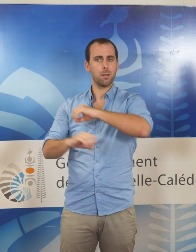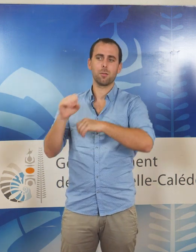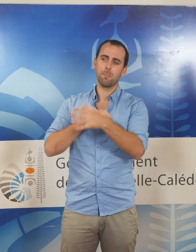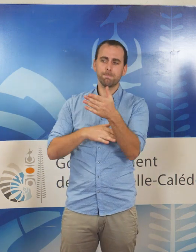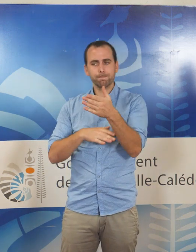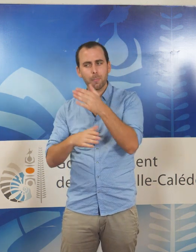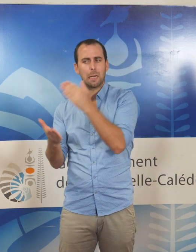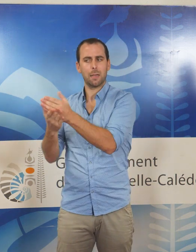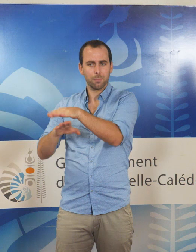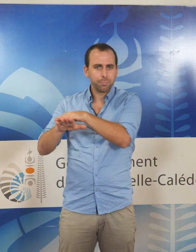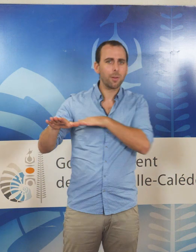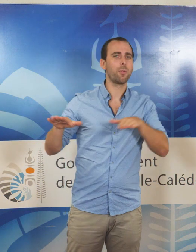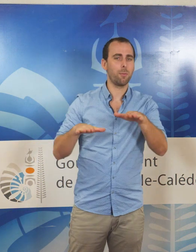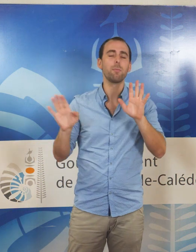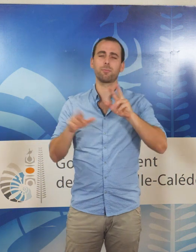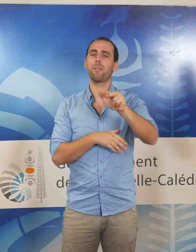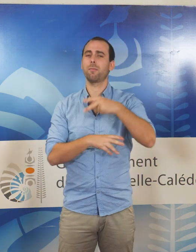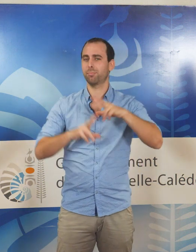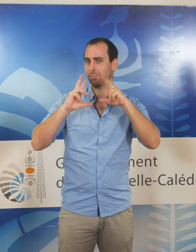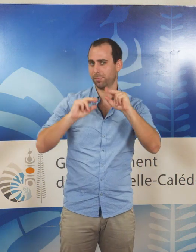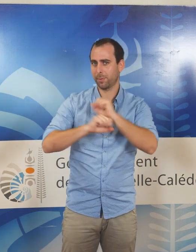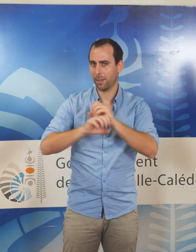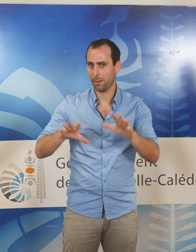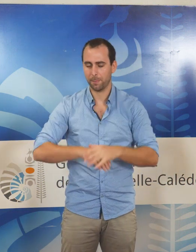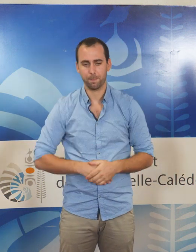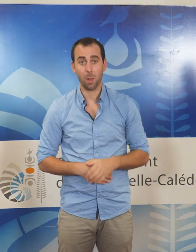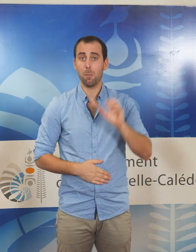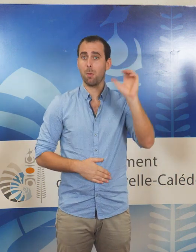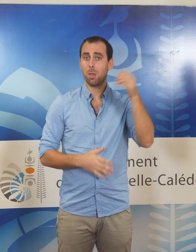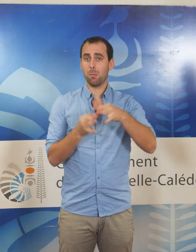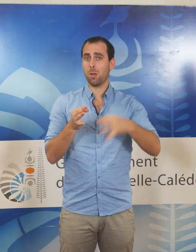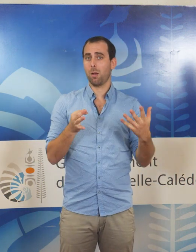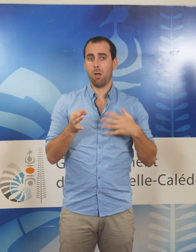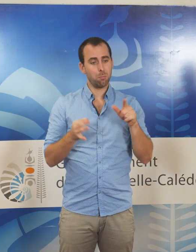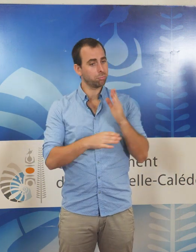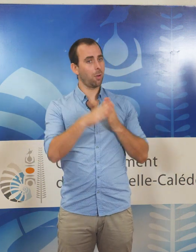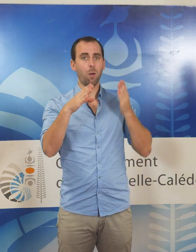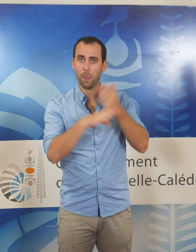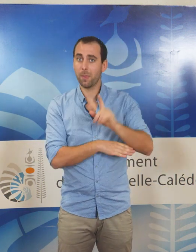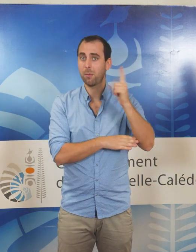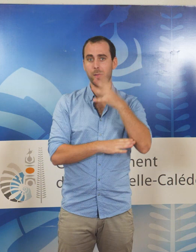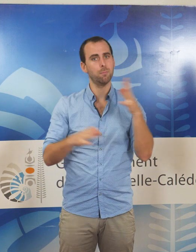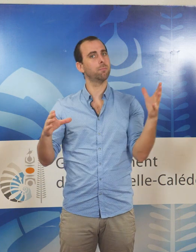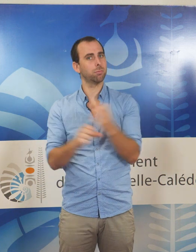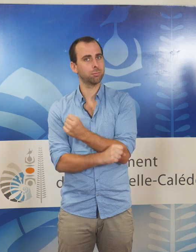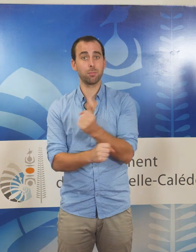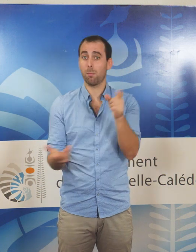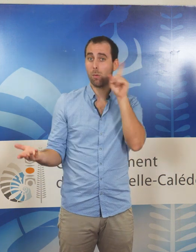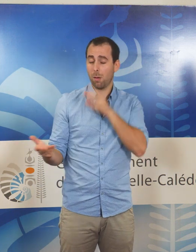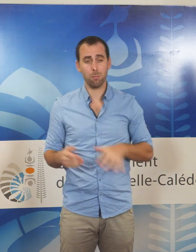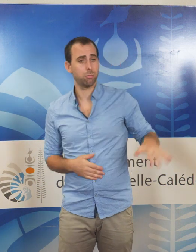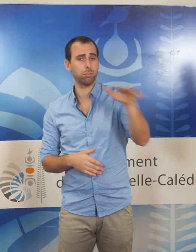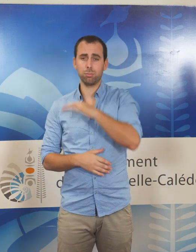y revenir. Donc on peut faire un premier constat d'une rentrée réussie grâce à l'engagement et à la réactivité de